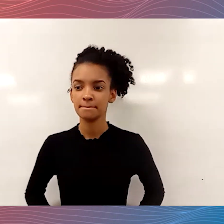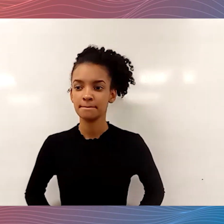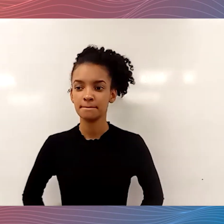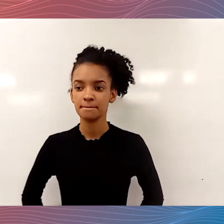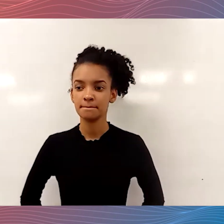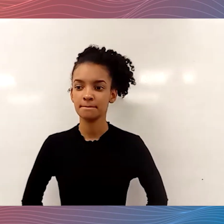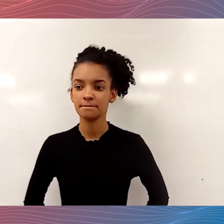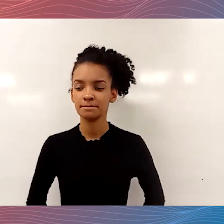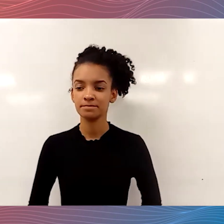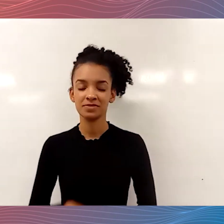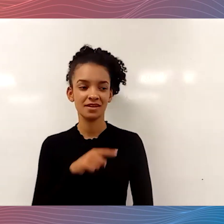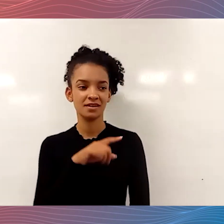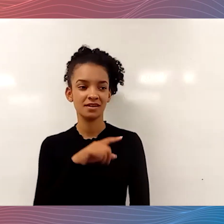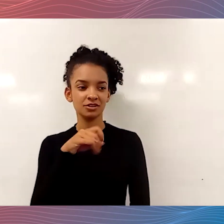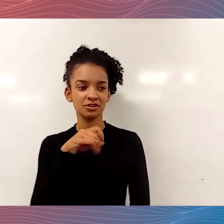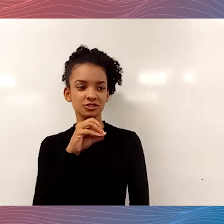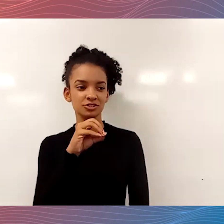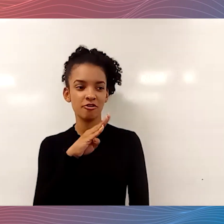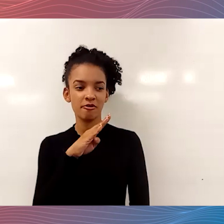auge.